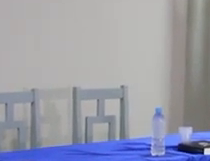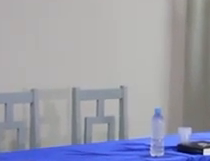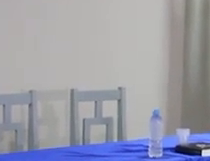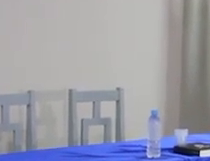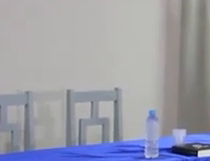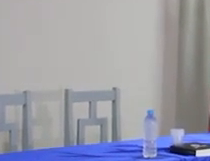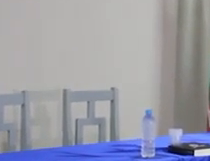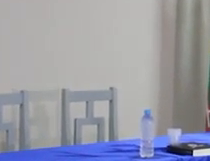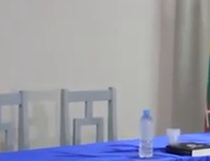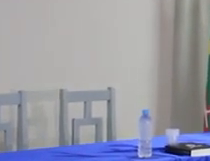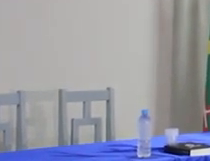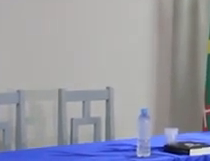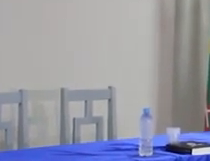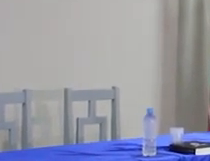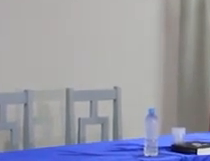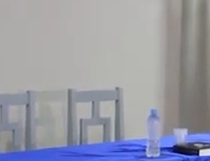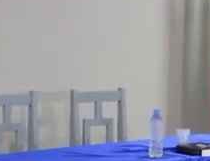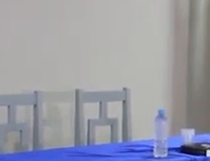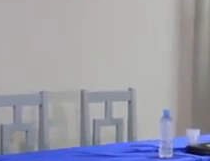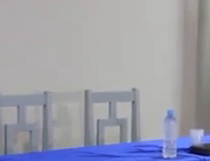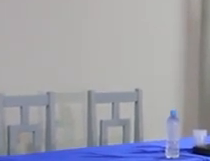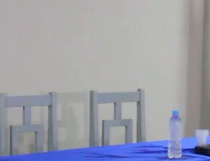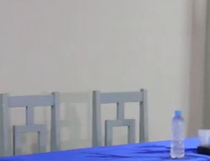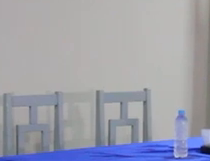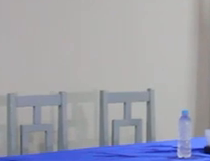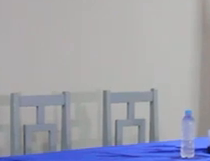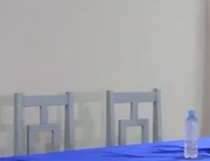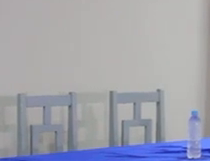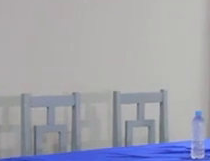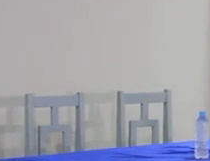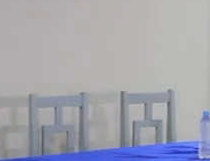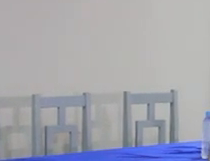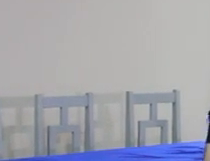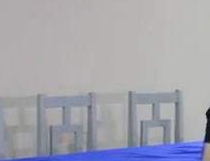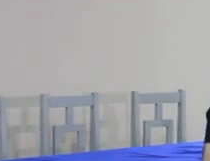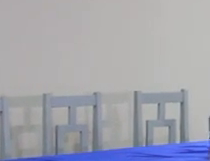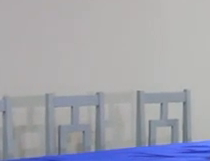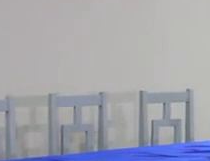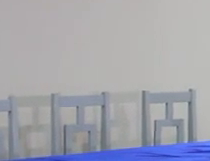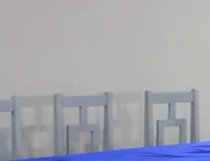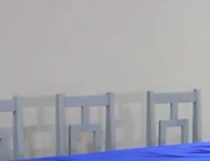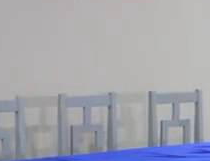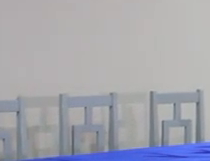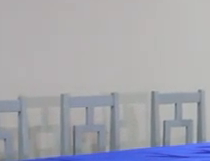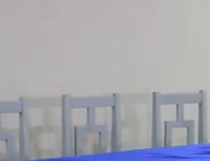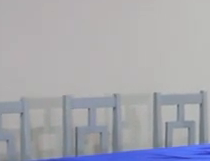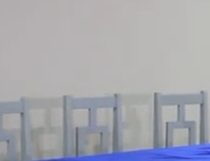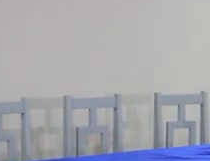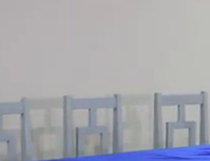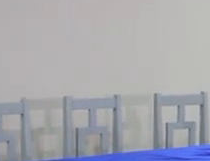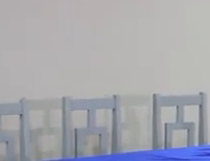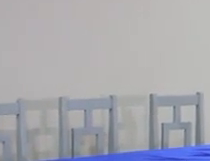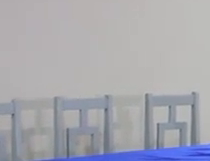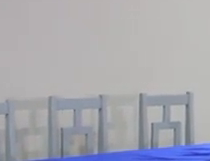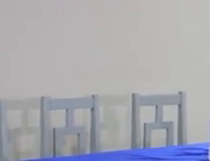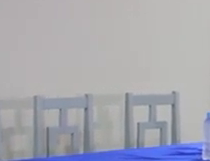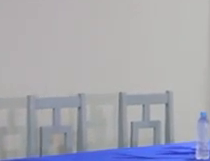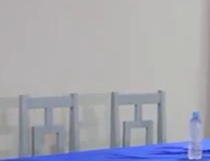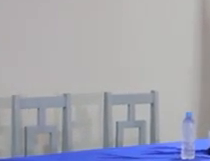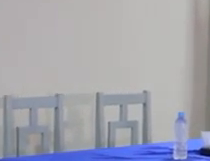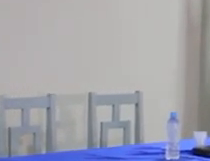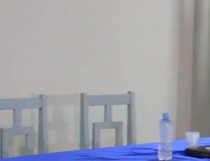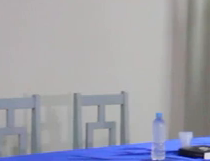falando. Mas eu senti isso e me deu vontade realmente de contar. E eu sei que recentemente pessoas que